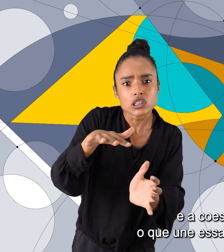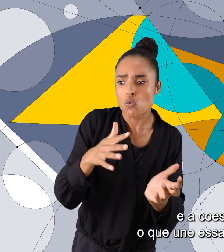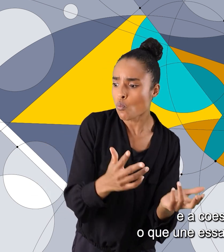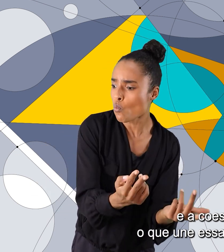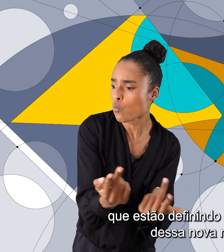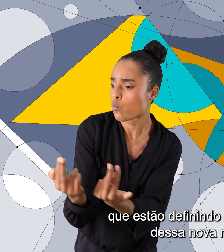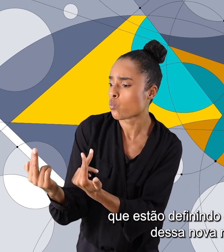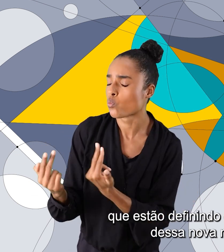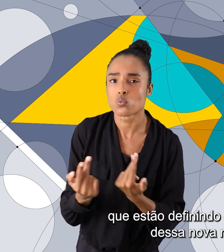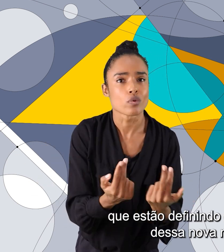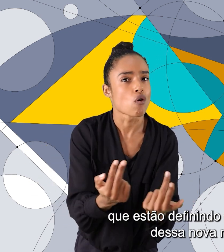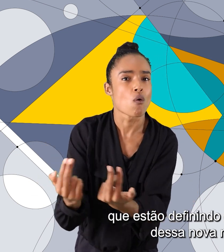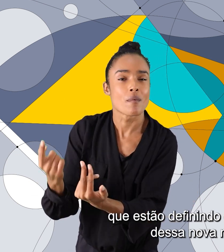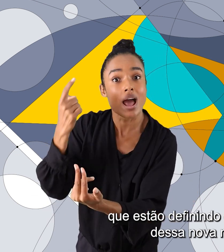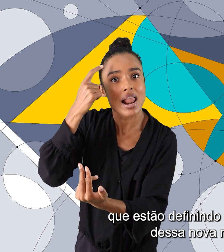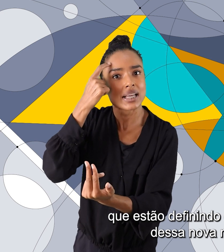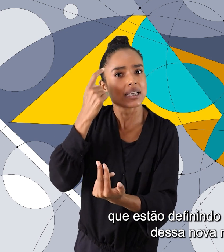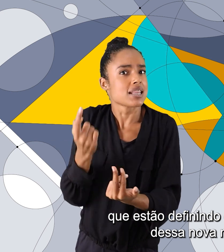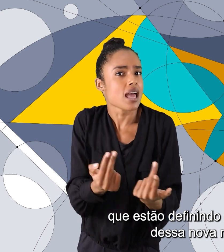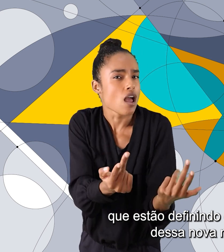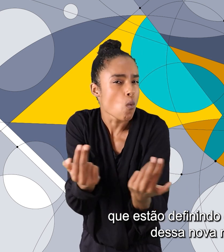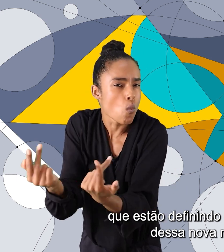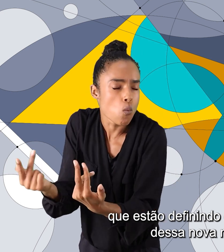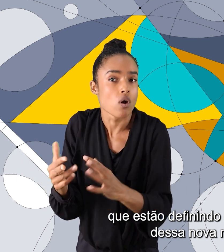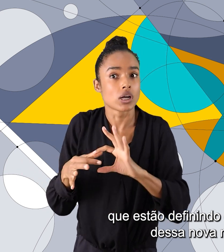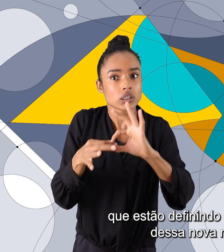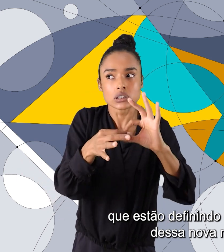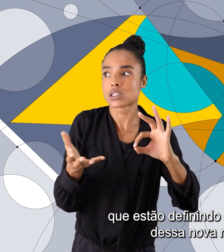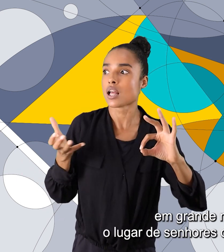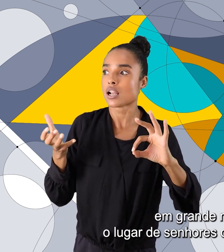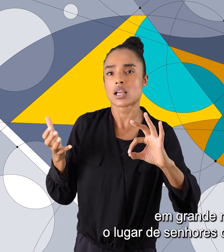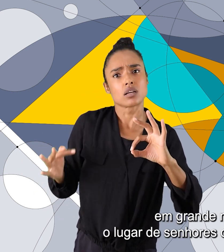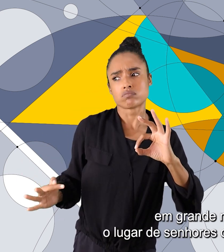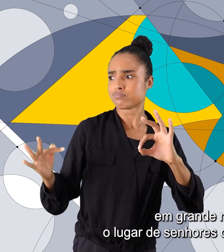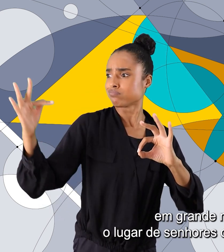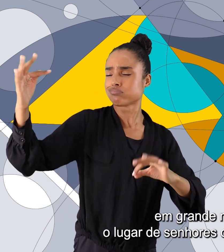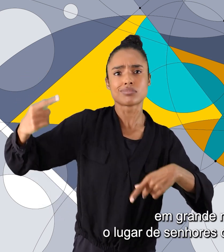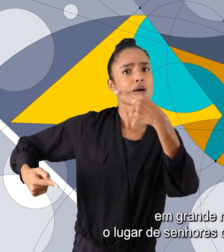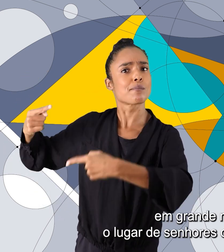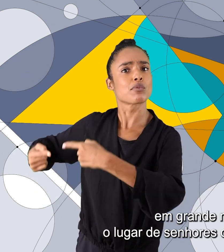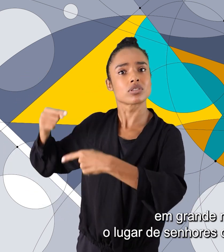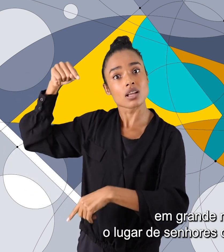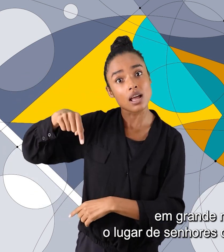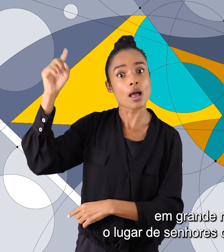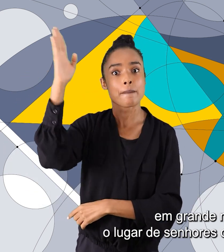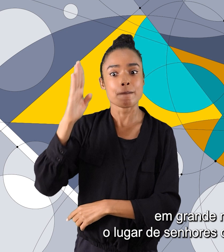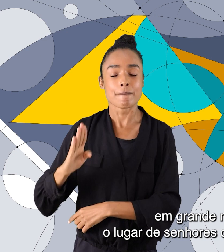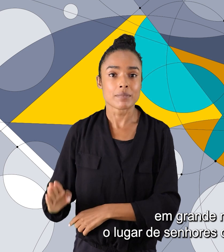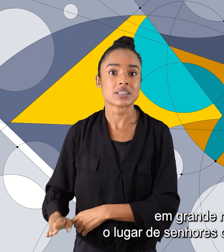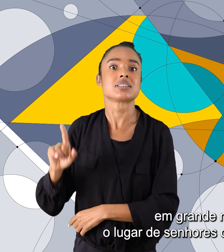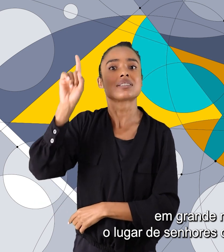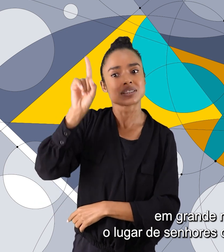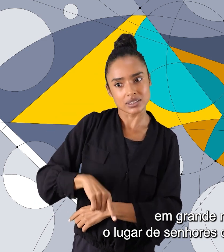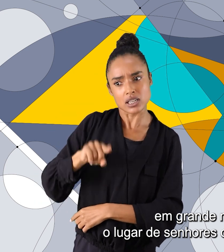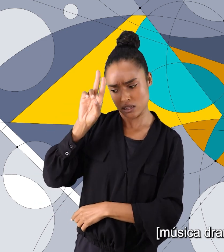essas pessoas que estão definindo o futuro político dessa nova nação, é em grande medida o lugar de senhores